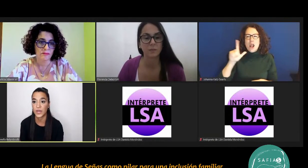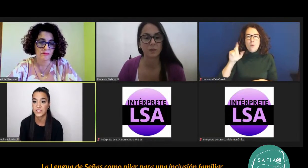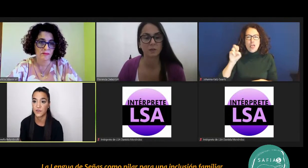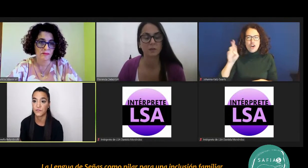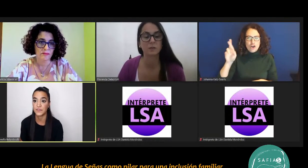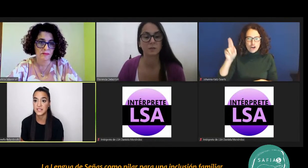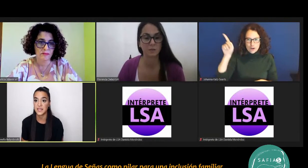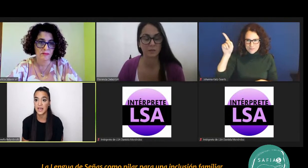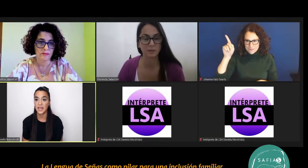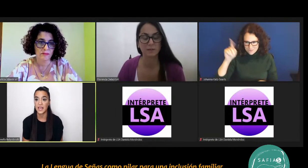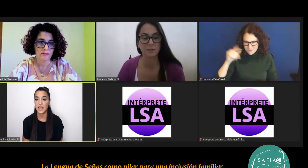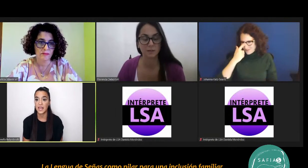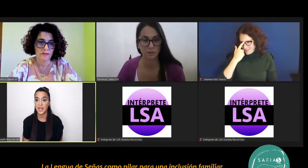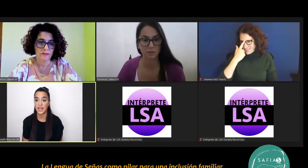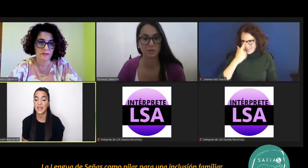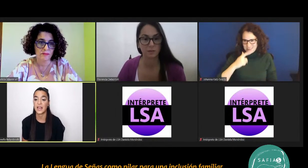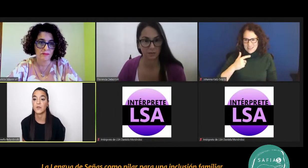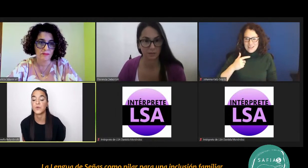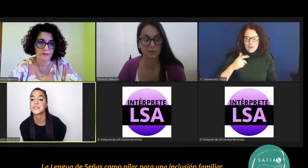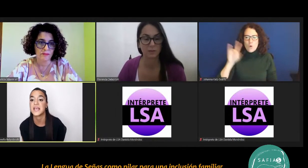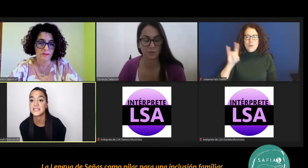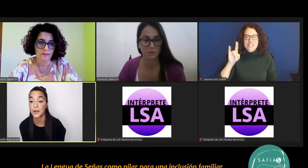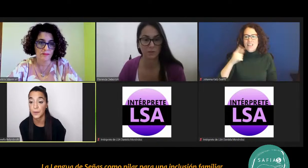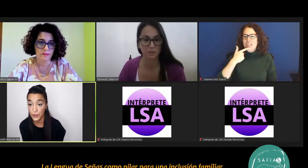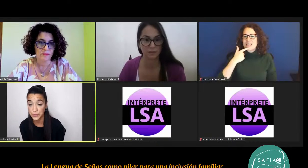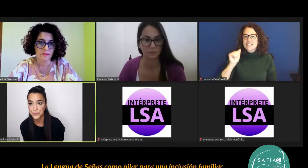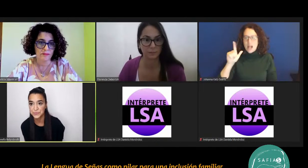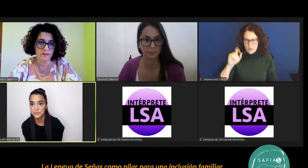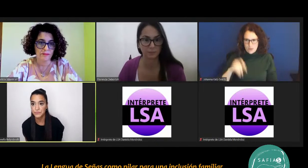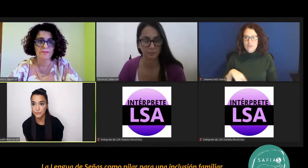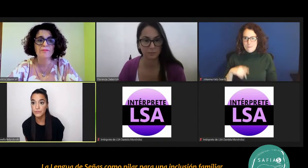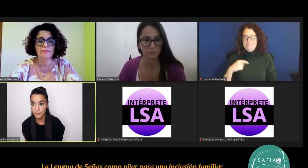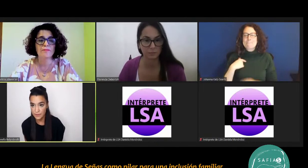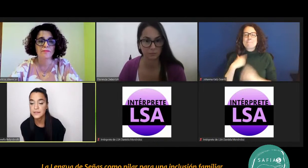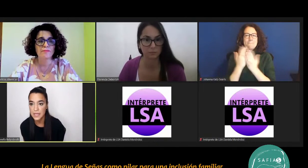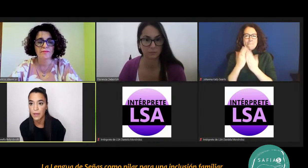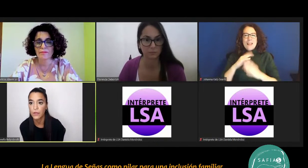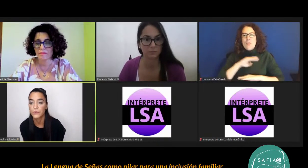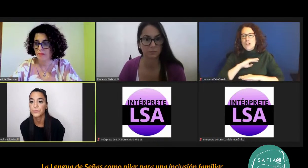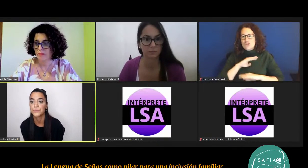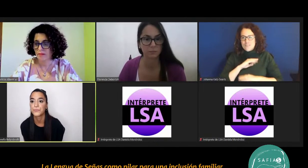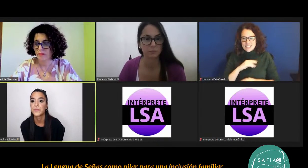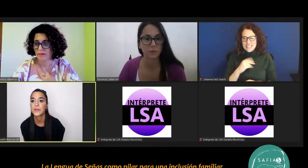licenciatura en Educación Física en la Universidad de El Salvador.